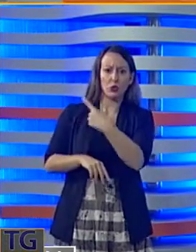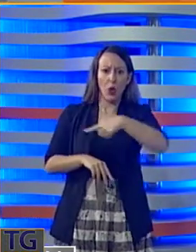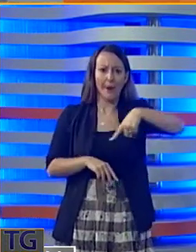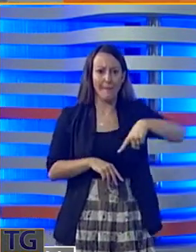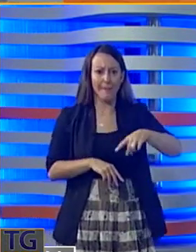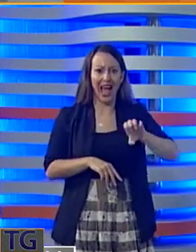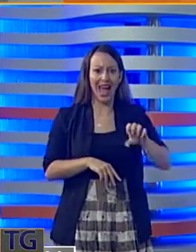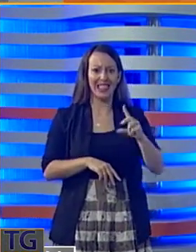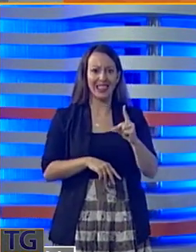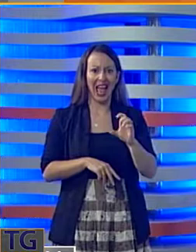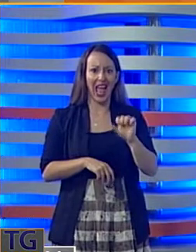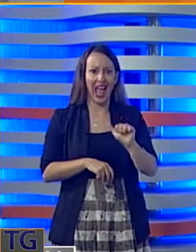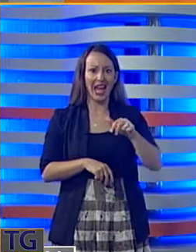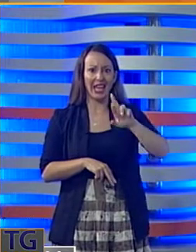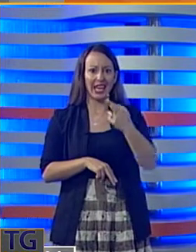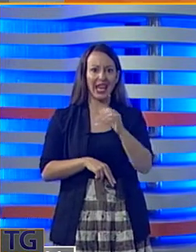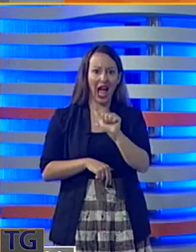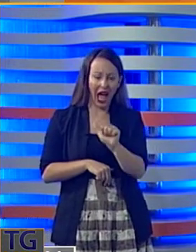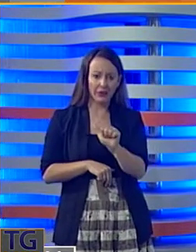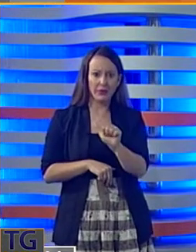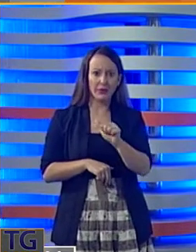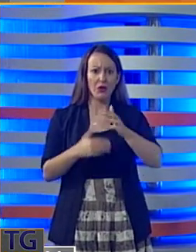sulla sfera personale della vittima.